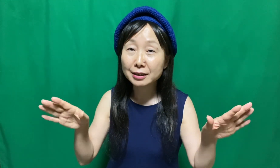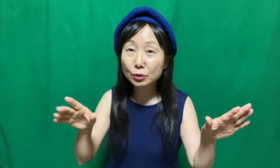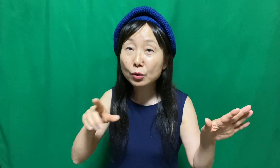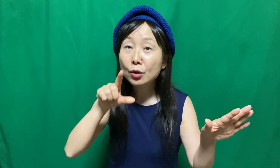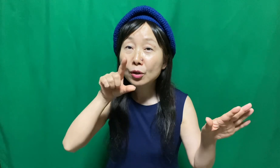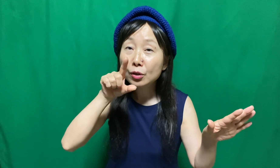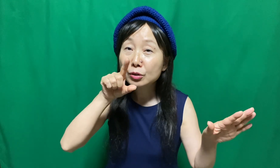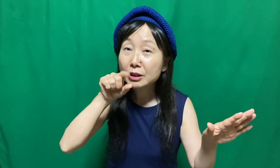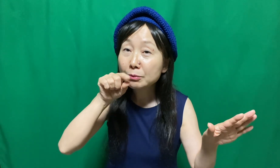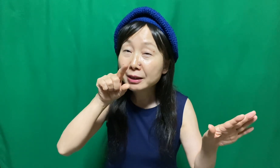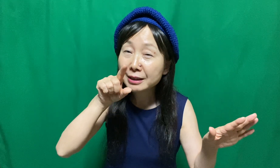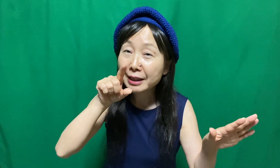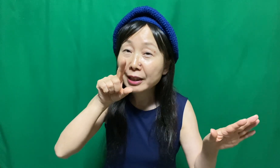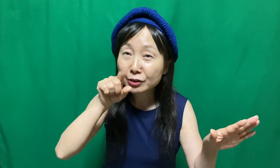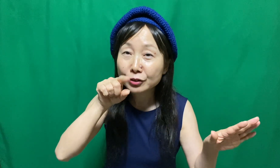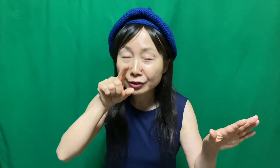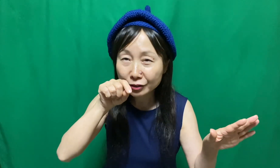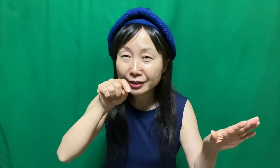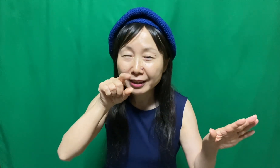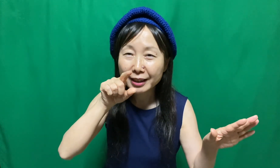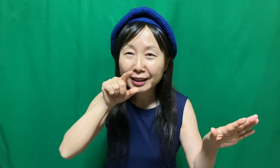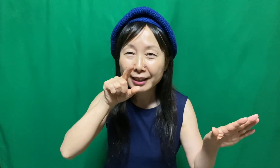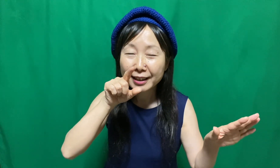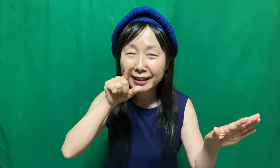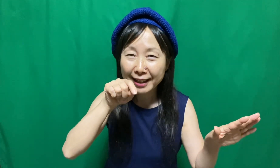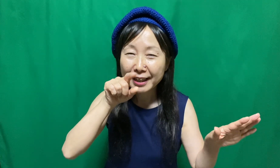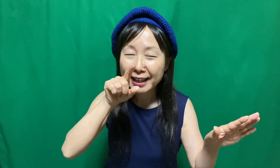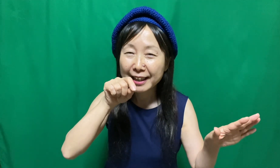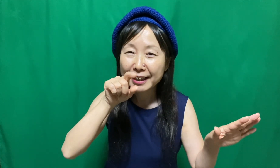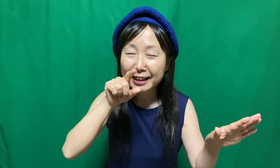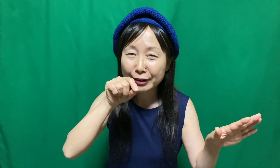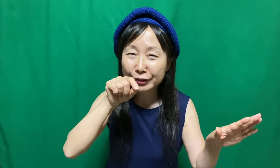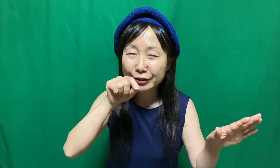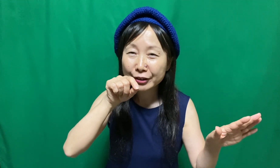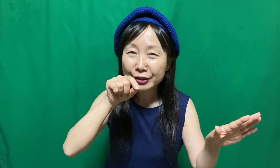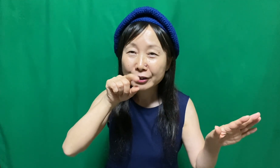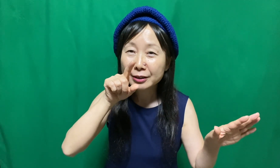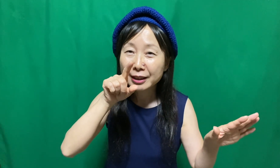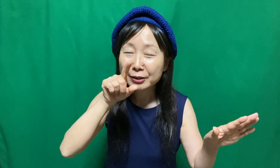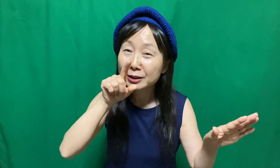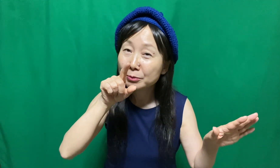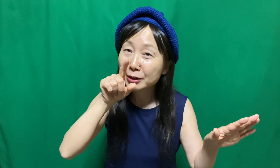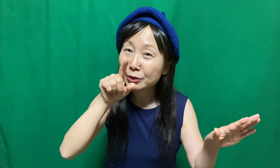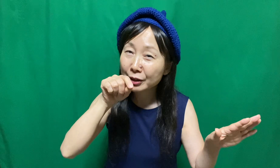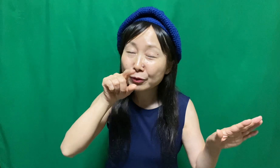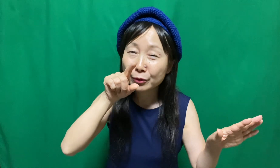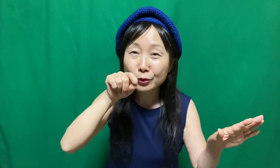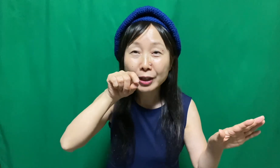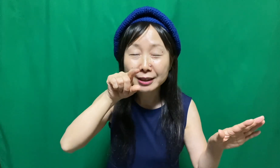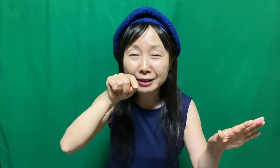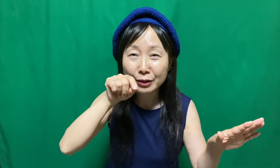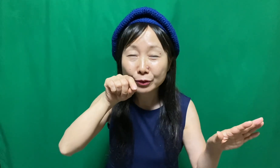と、くちばしでチョンチョンってね、やってる、くちばしをね、こう動かしている様